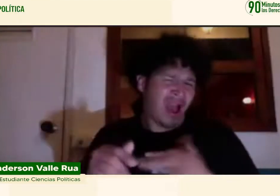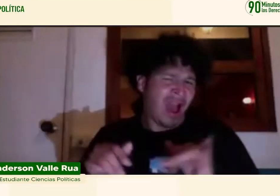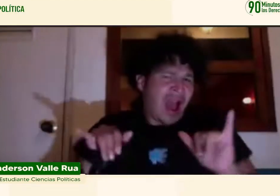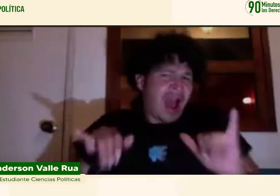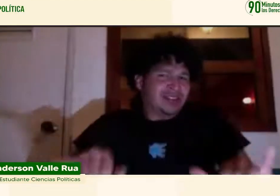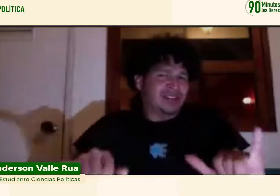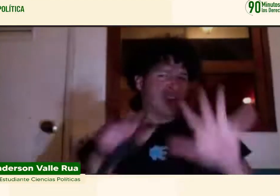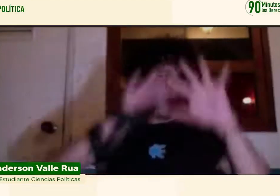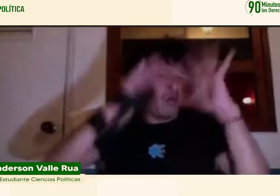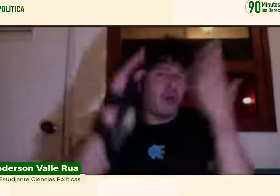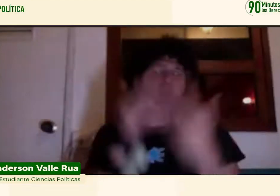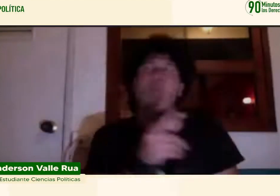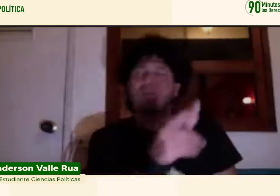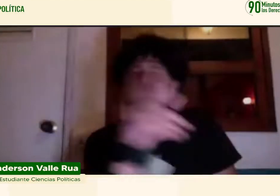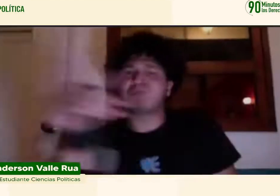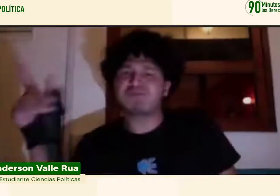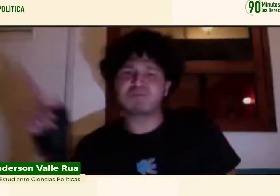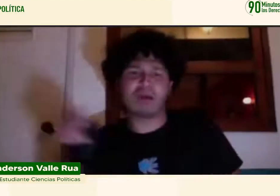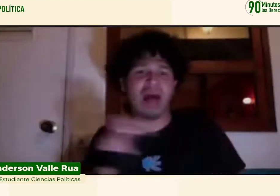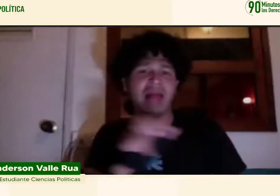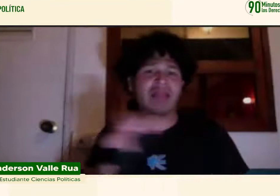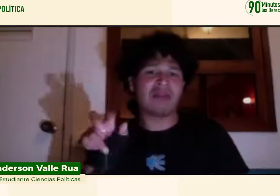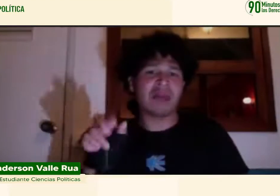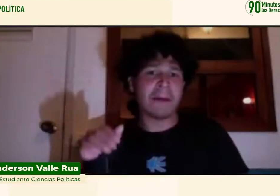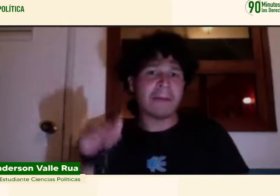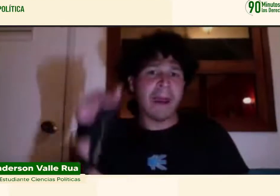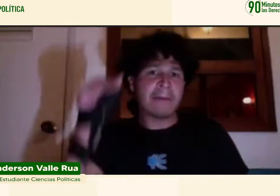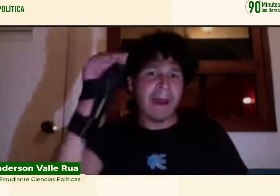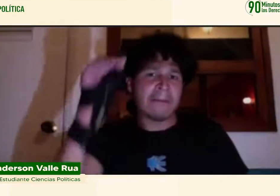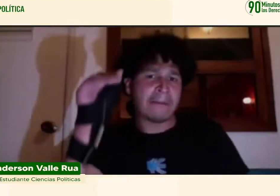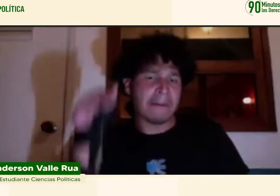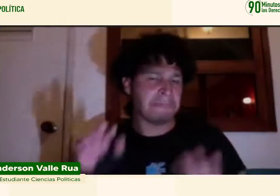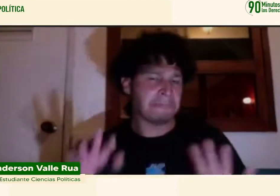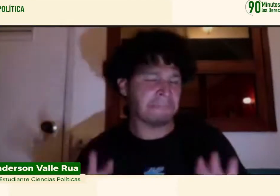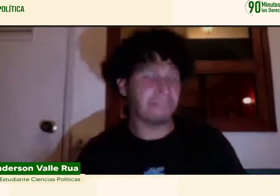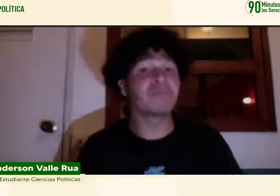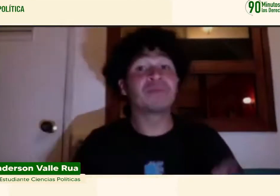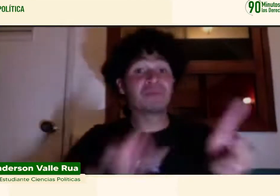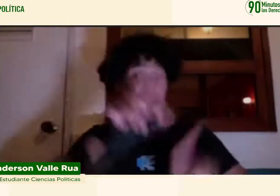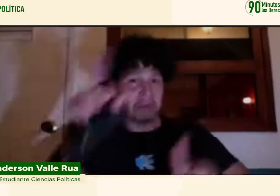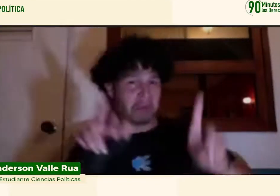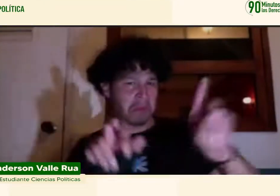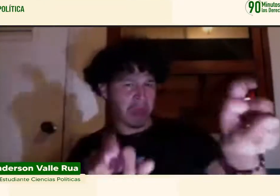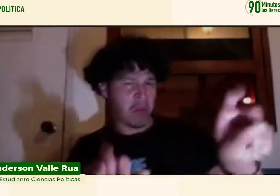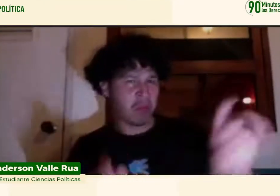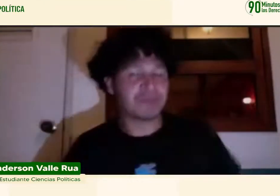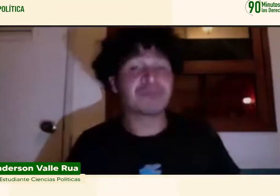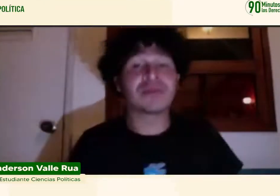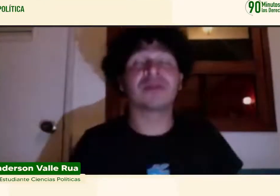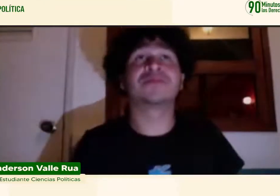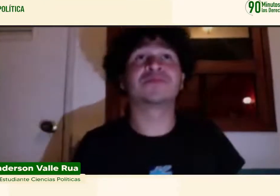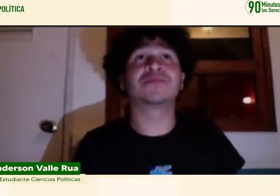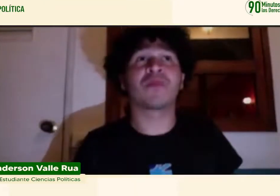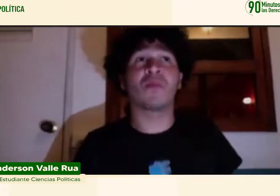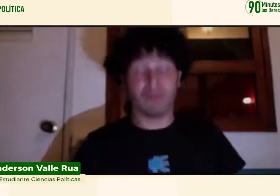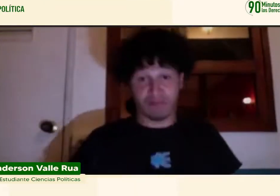pues buscamos también la realidad y la transparencia pero que también hay otros niveles de cómo hacer política en fin todo este